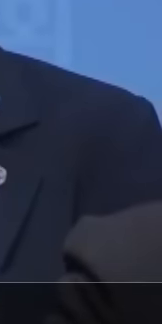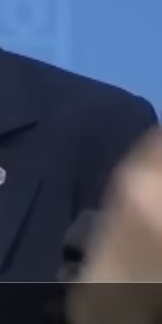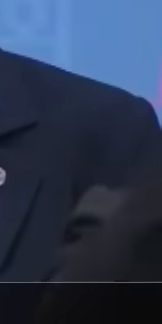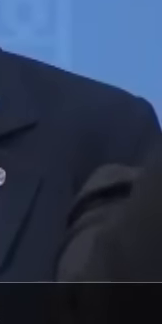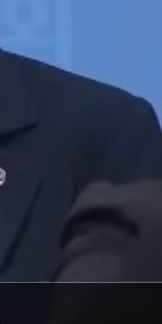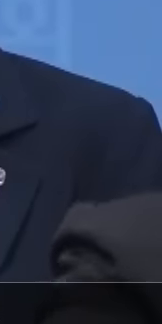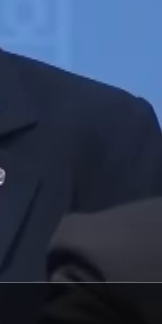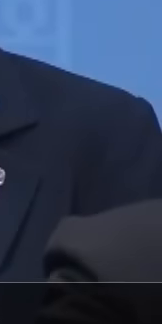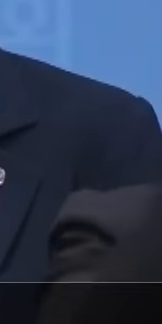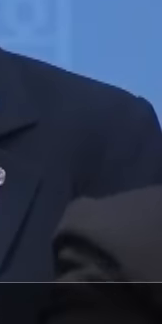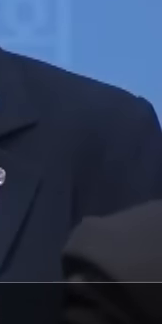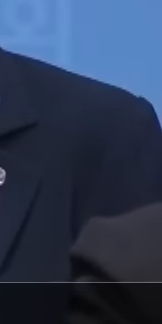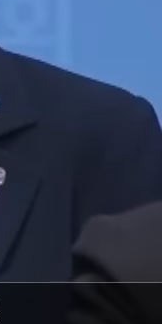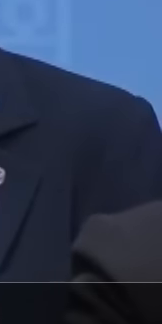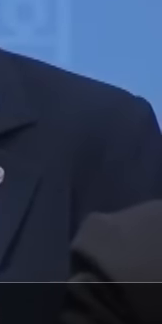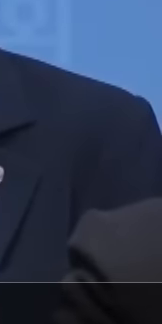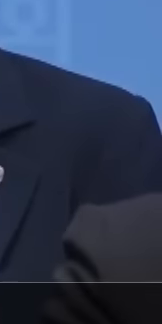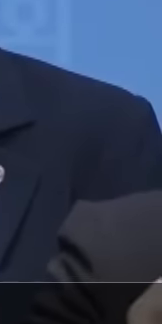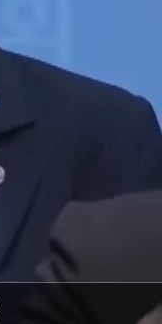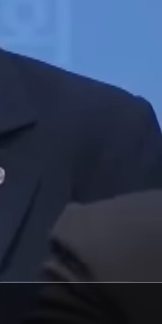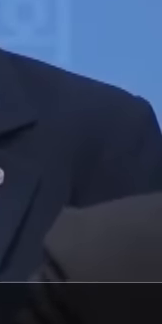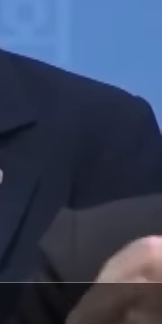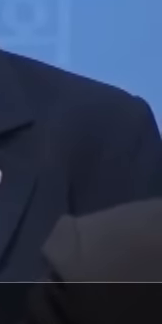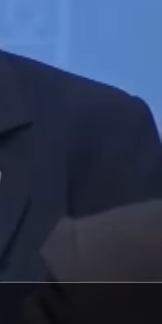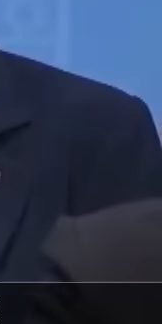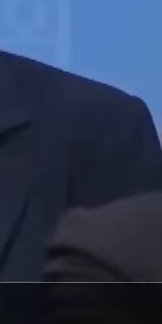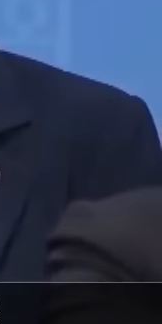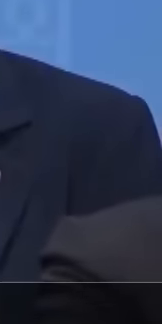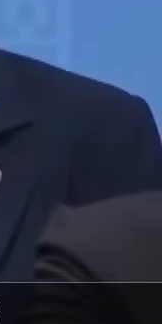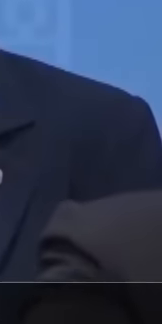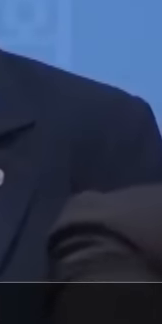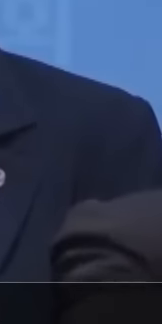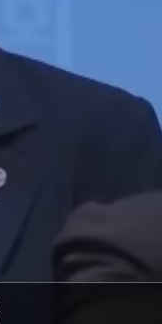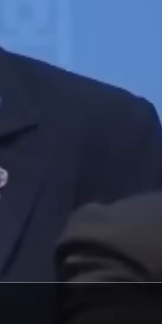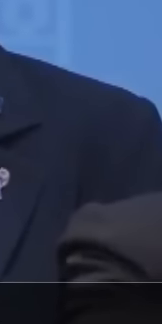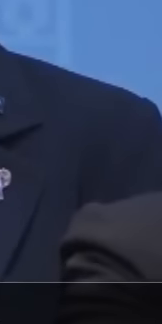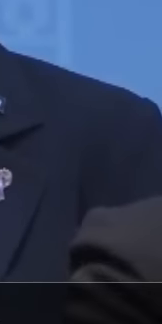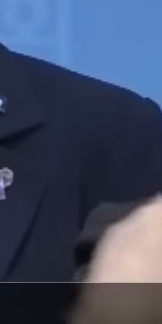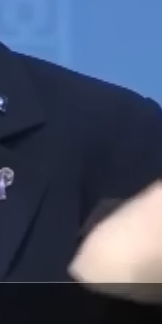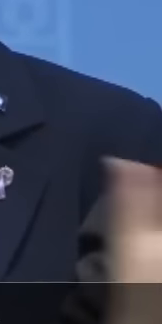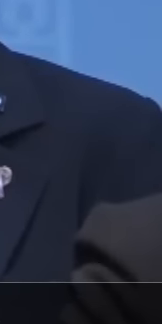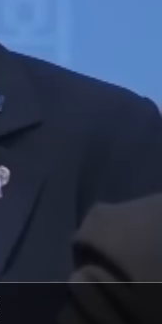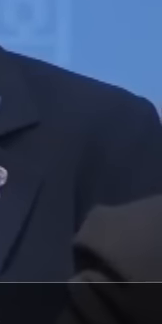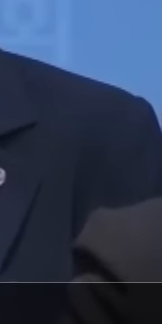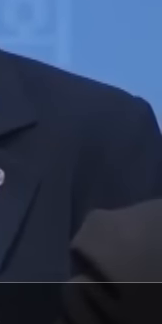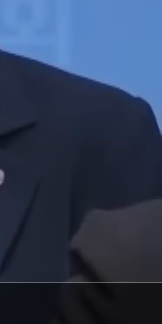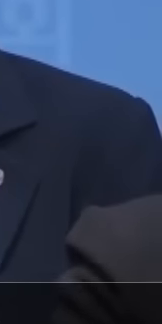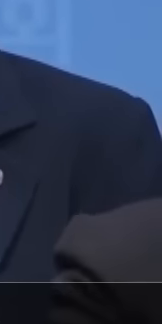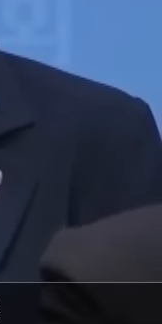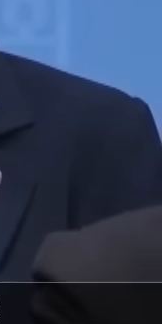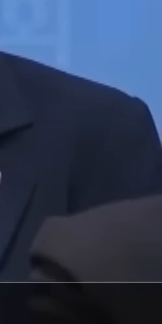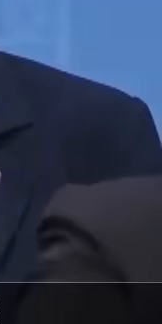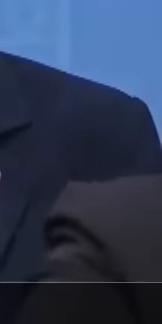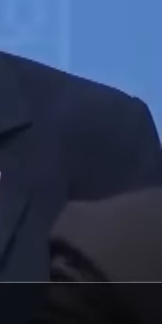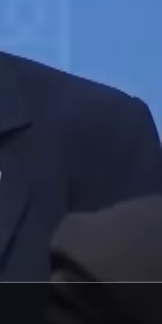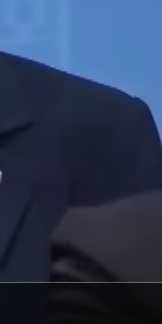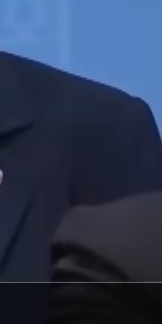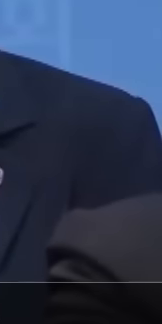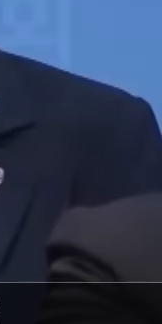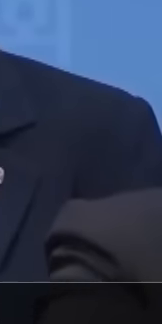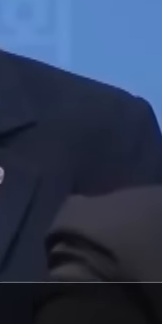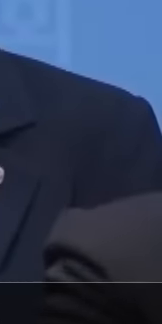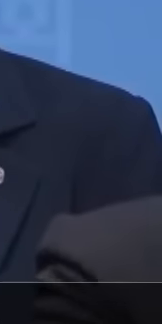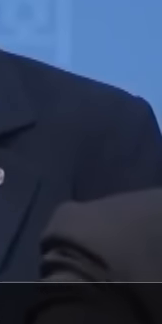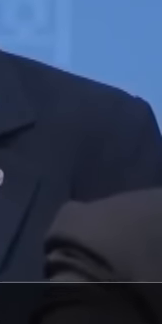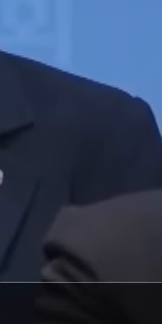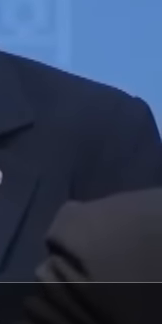검찰, 감사원, 국정원 등 권력기관이 제 본분을 잊고 독재의 도구처럼 준동하는 일이